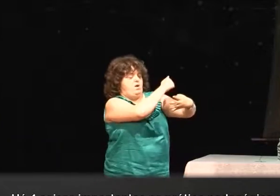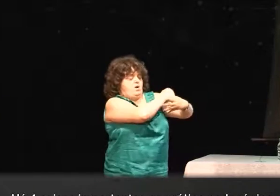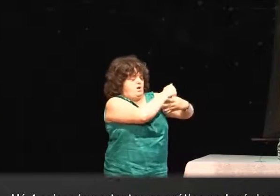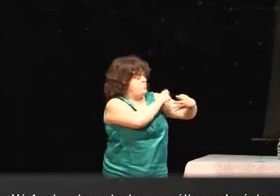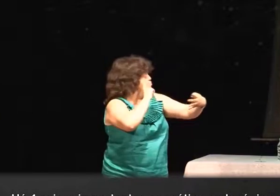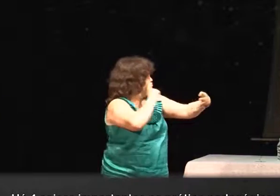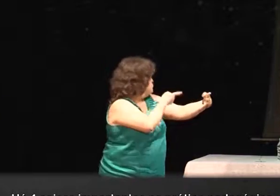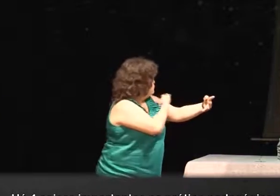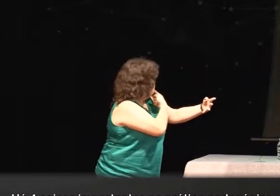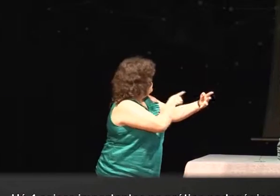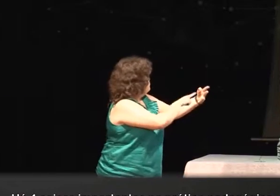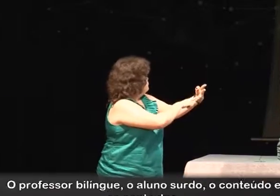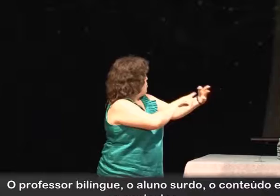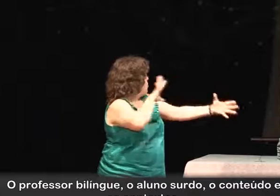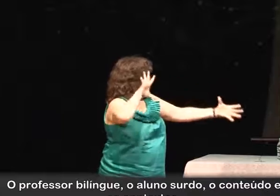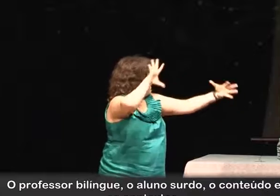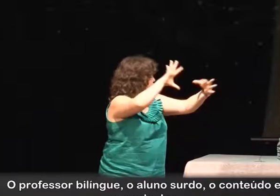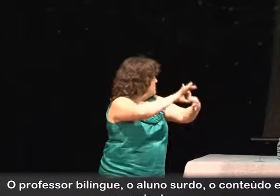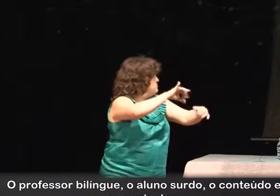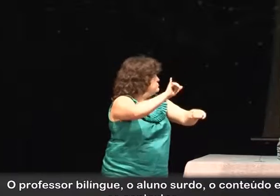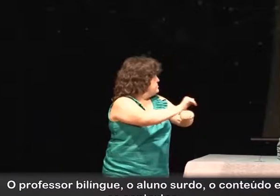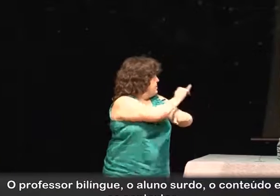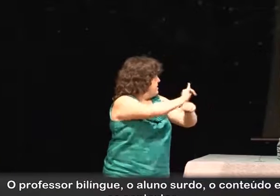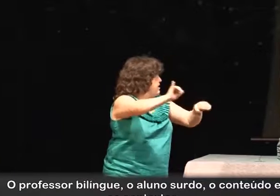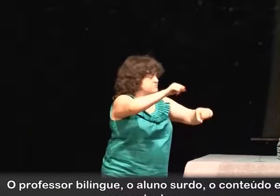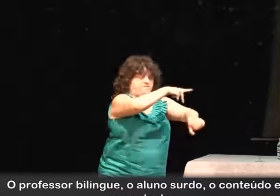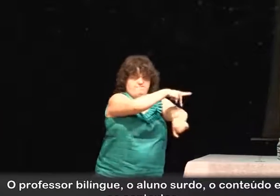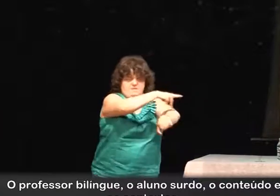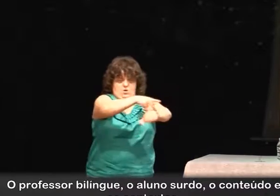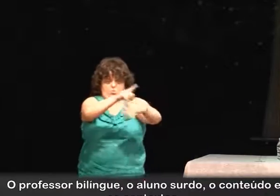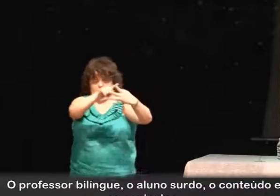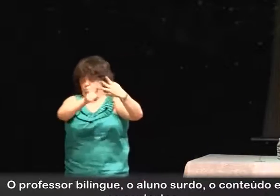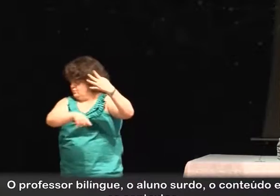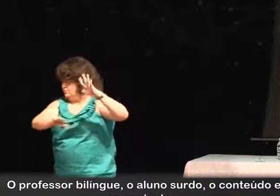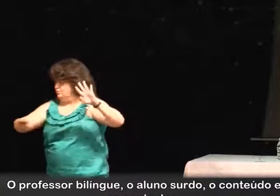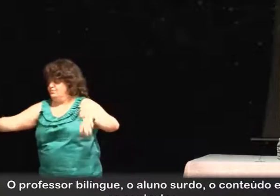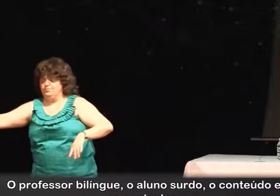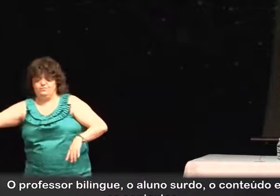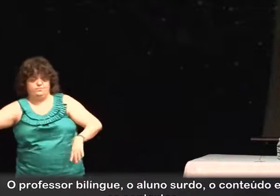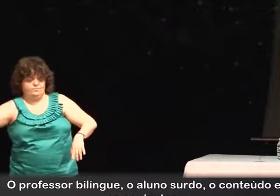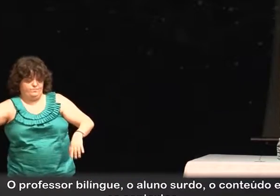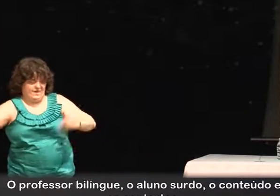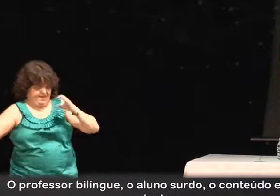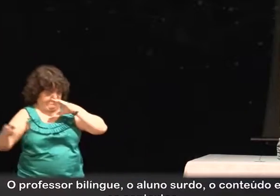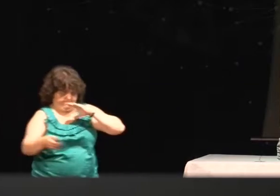na prática pedagógica. O professor bilíngue, o aluno surdo, os conteúdos, o contexto.